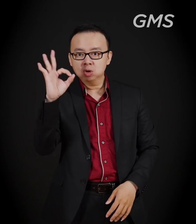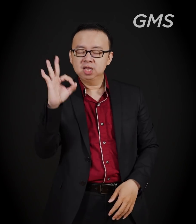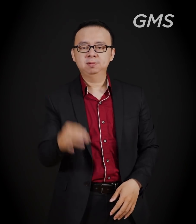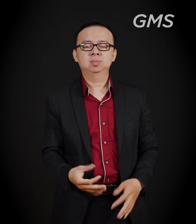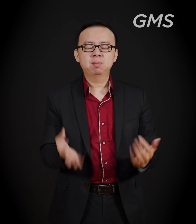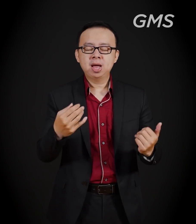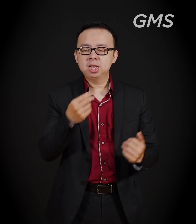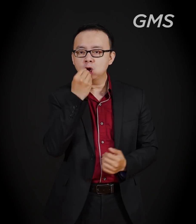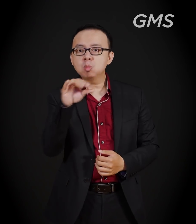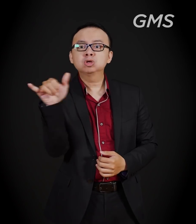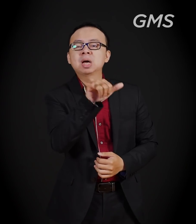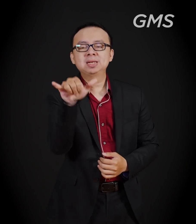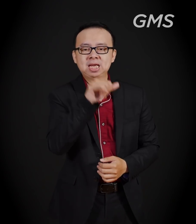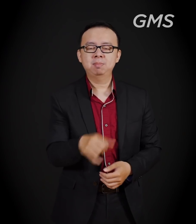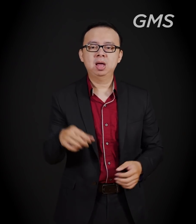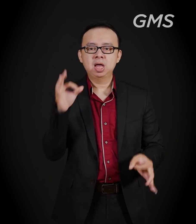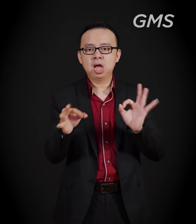saya, Injil adalah kekuatan Allah.